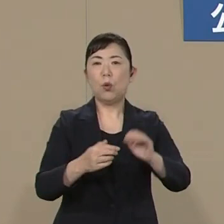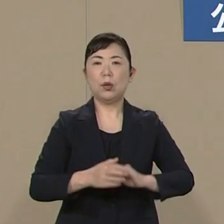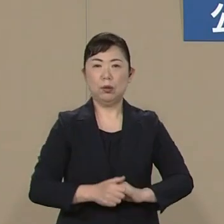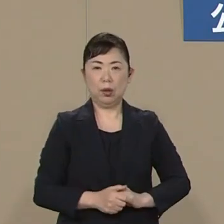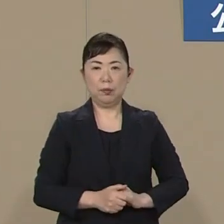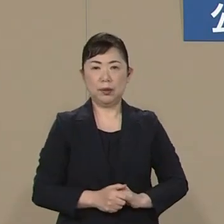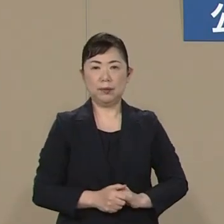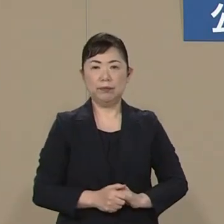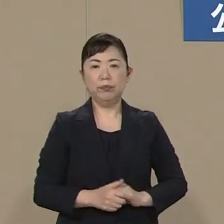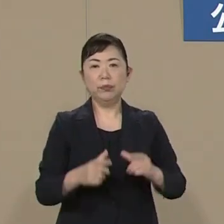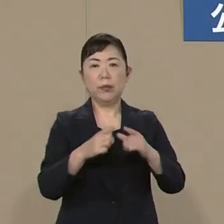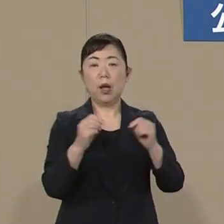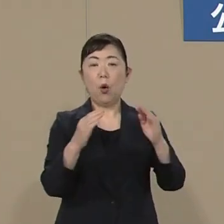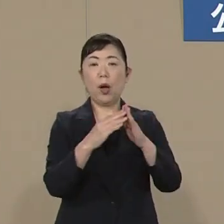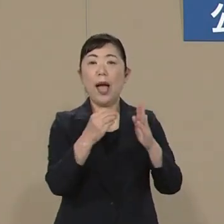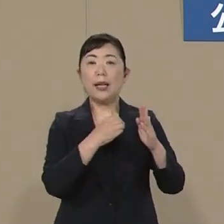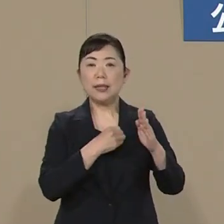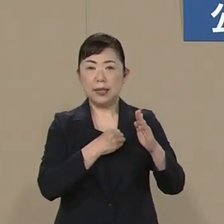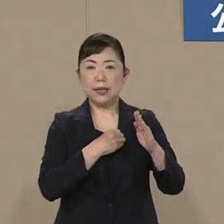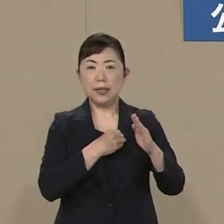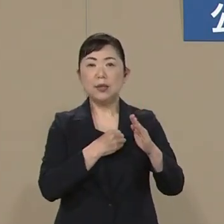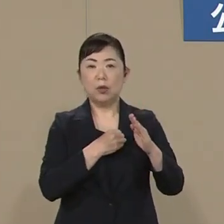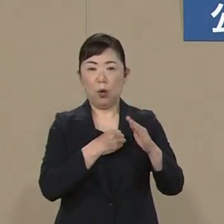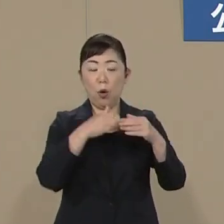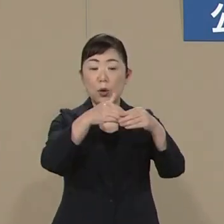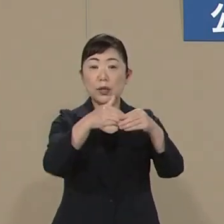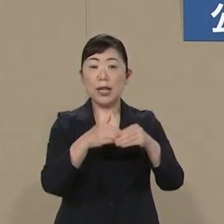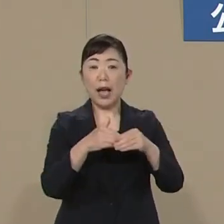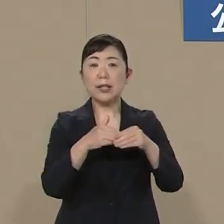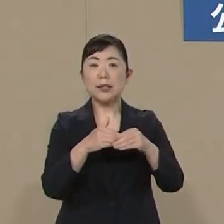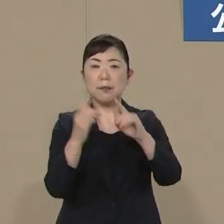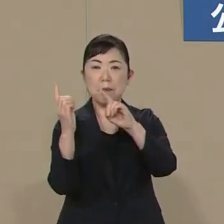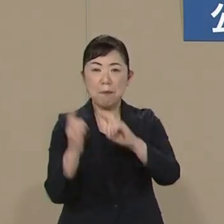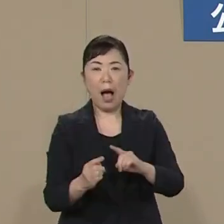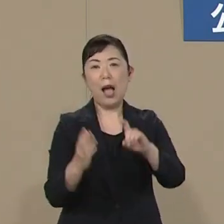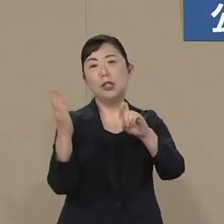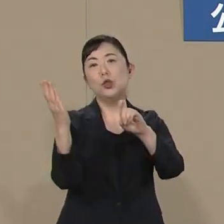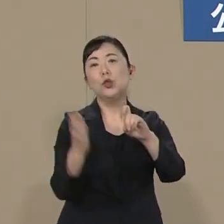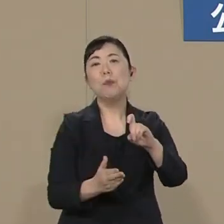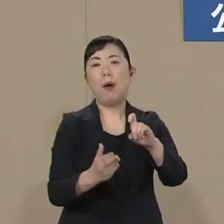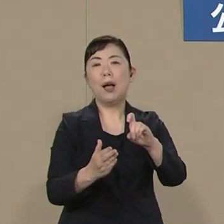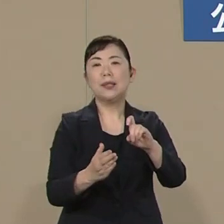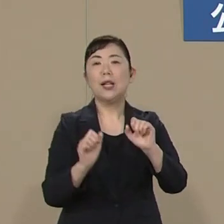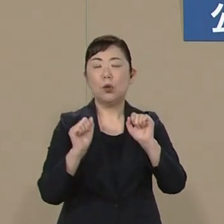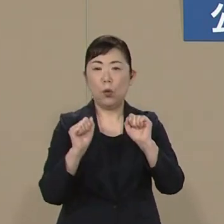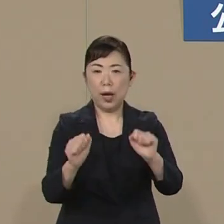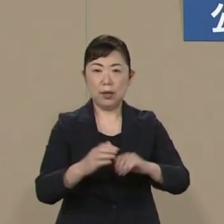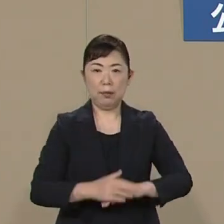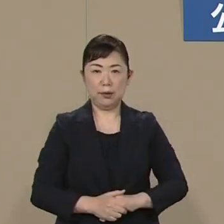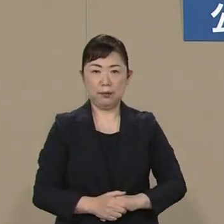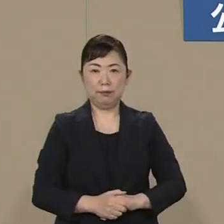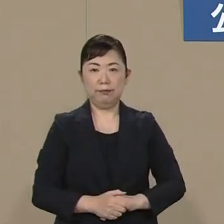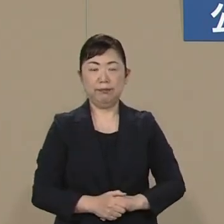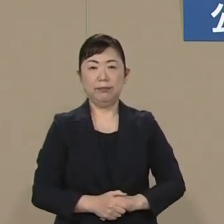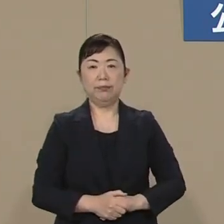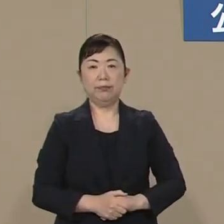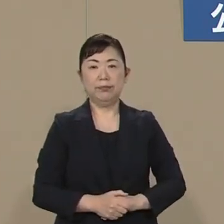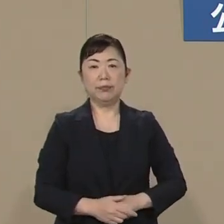ます国会議員の歳費10%削減を実現します